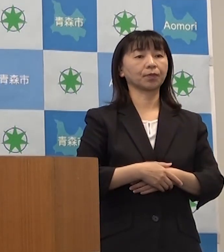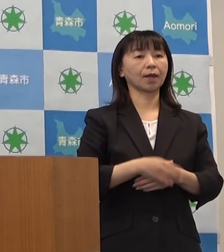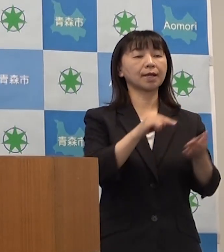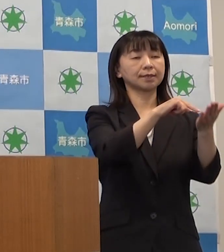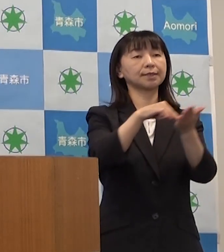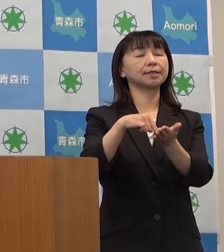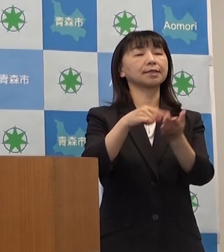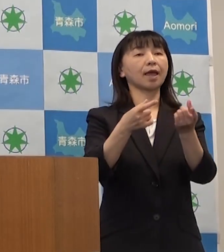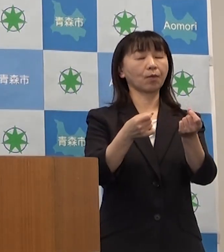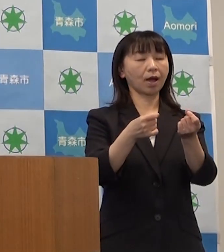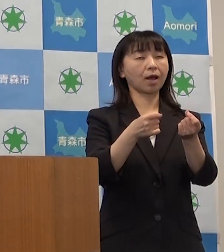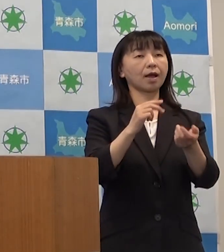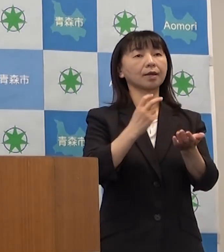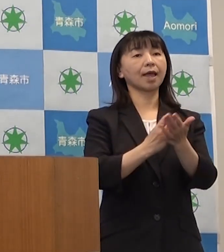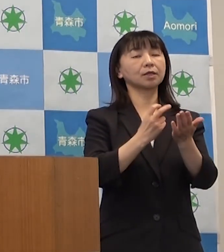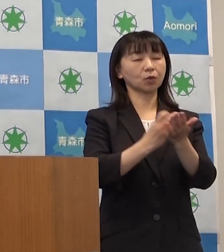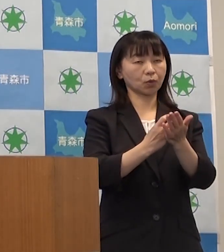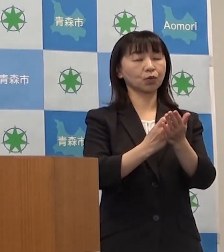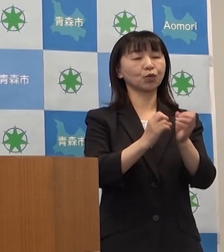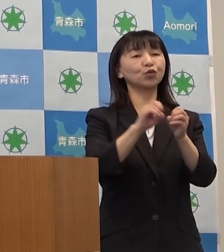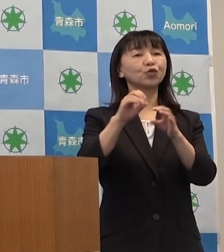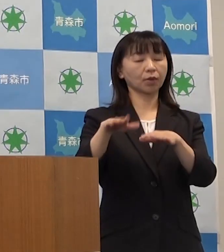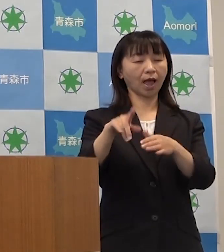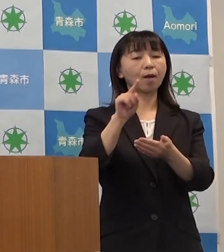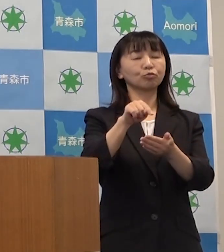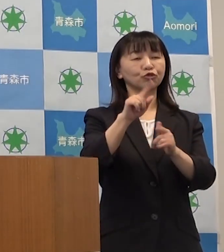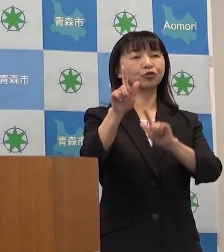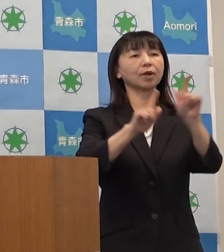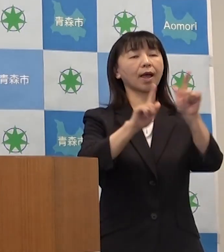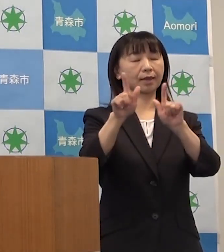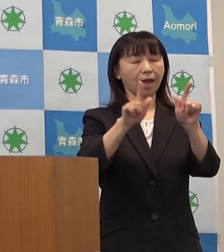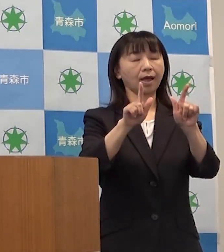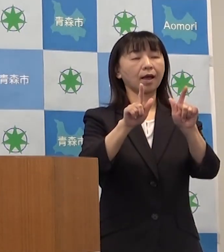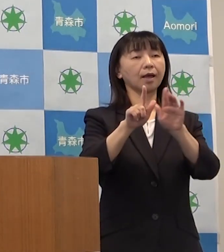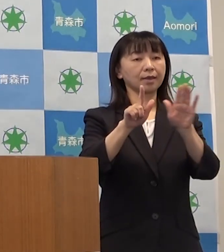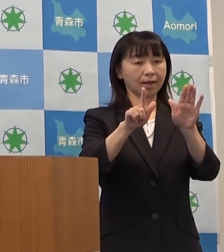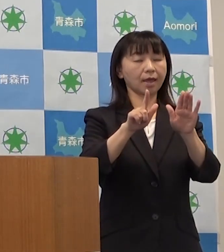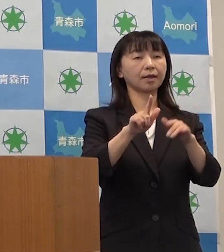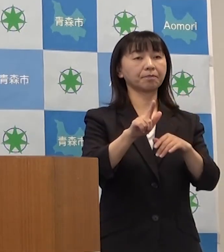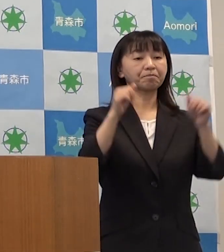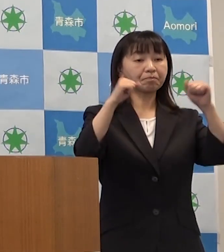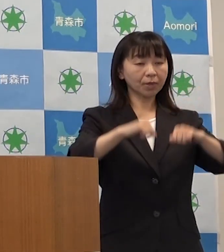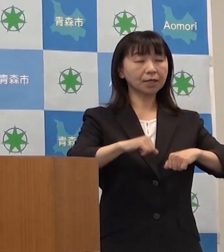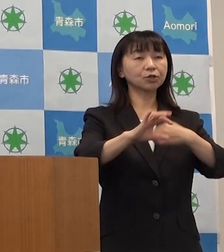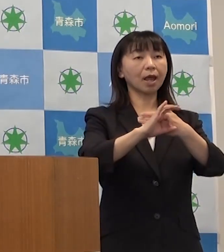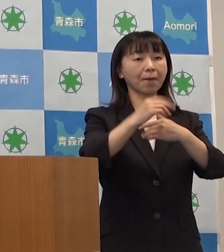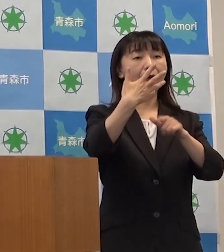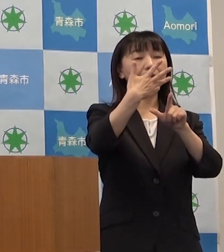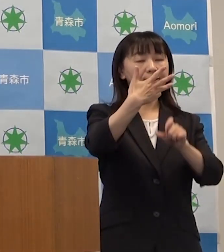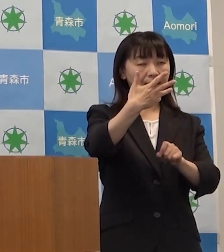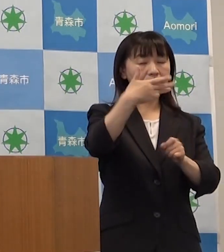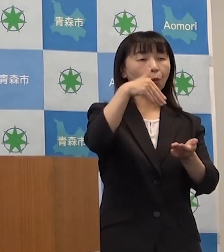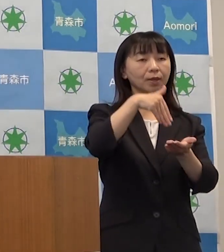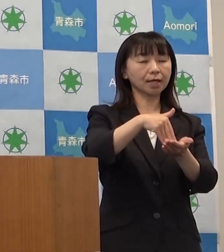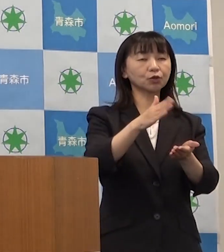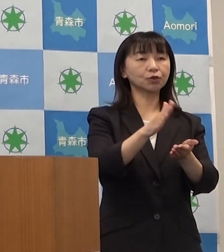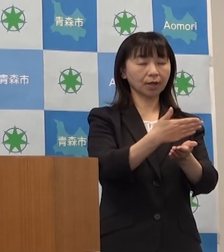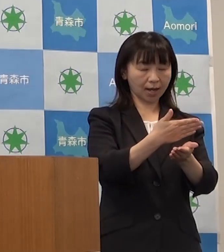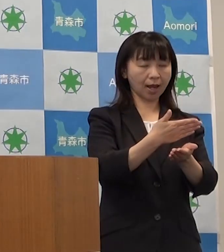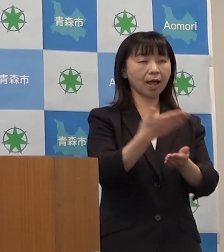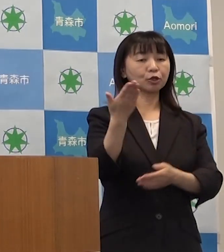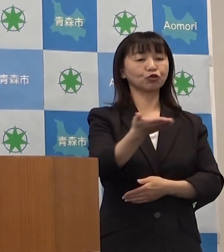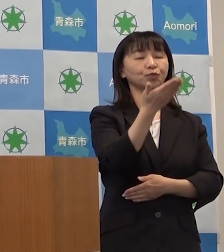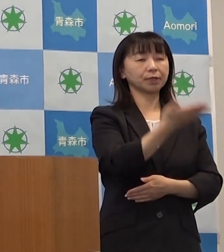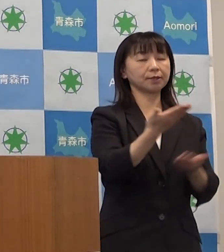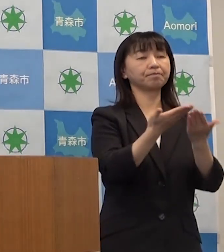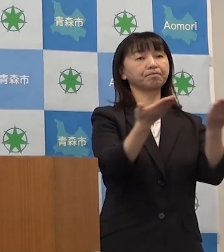は原則不要のプッシュ型といたしまして、ご議決いただければ8月下旬から順次支給してま